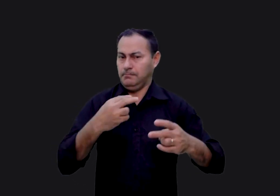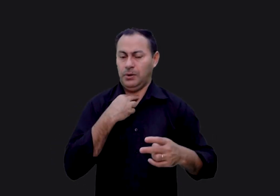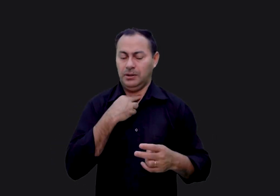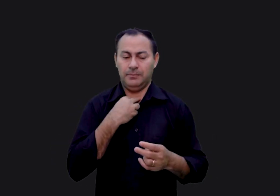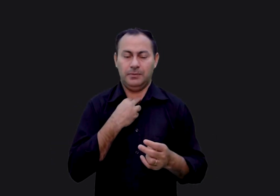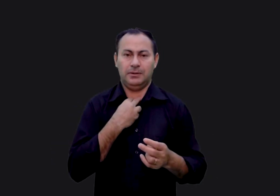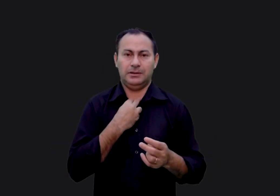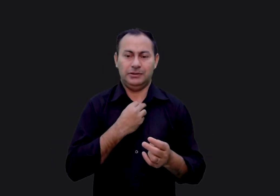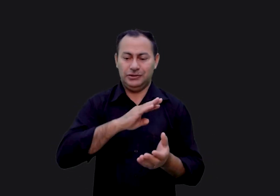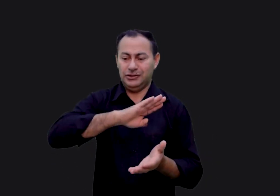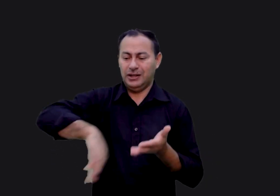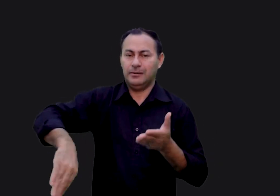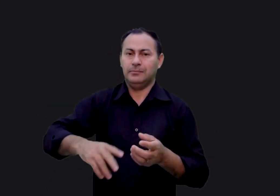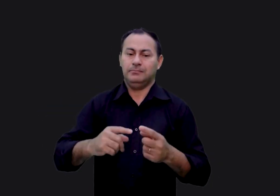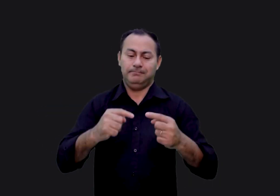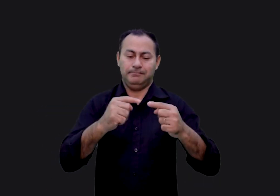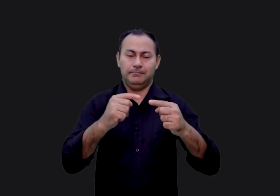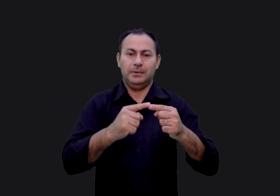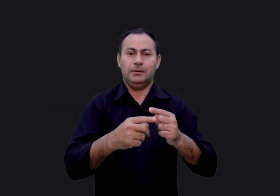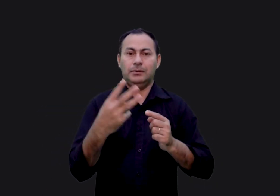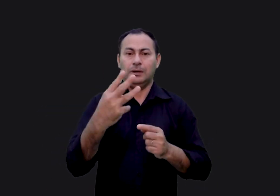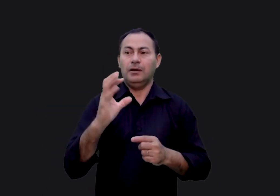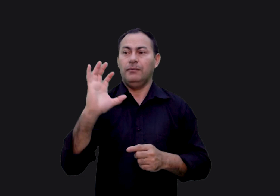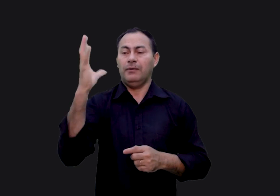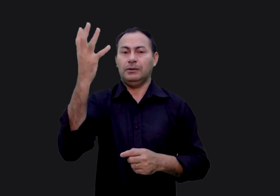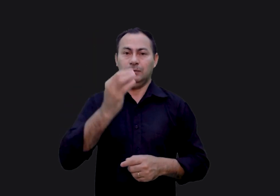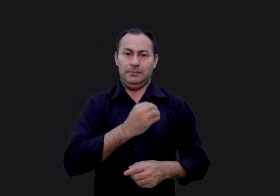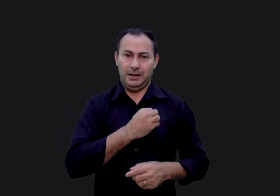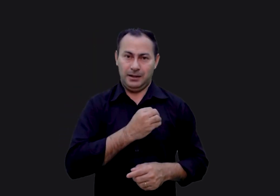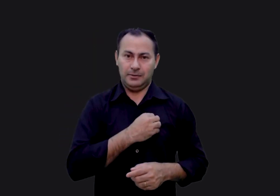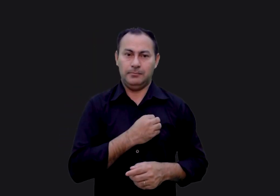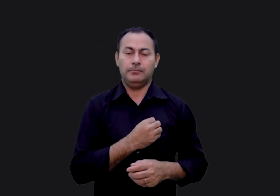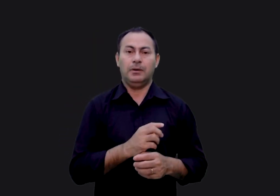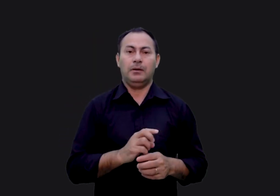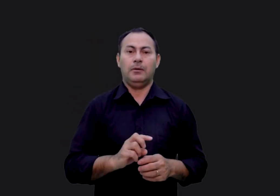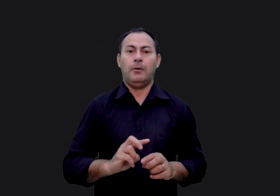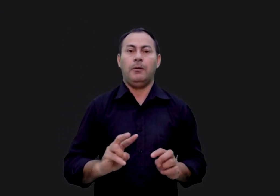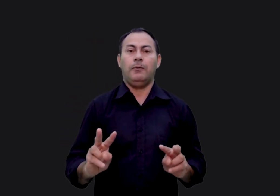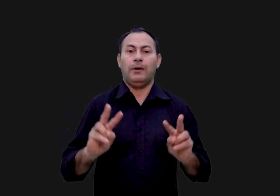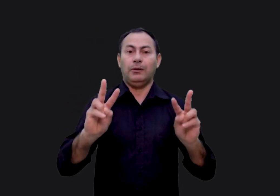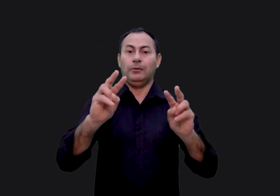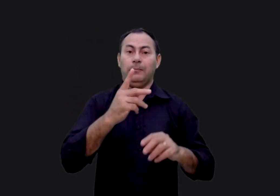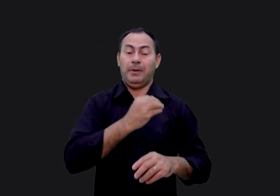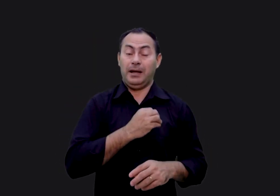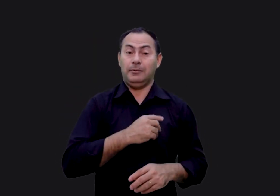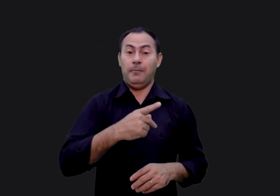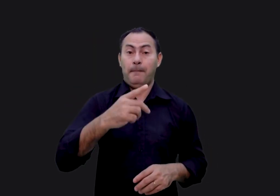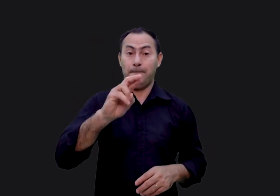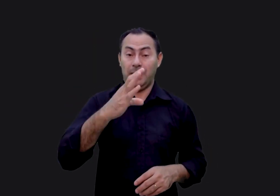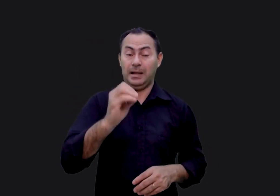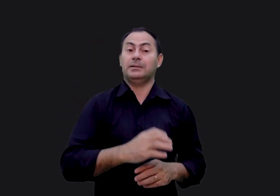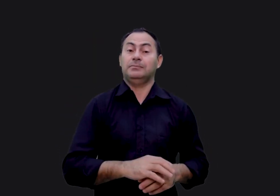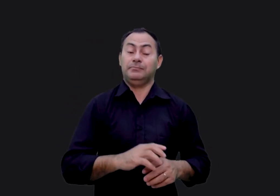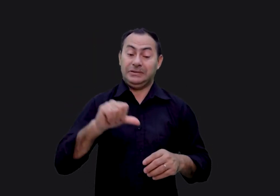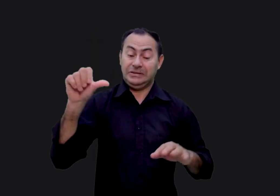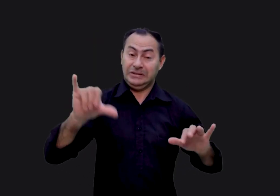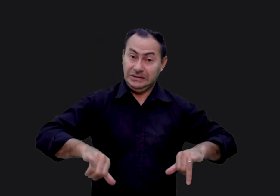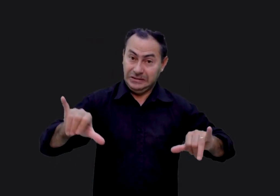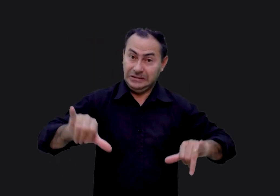podemos desfazer. Isso se encaixa muito bem no terceiro fator do pecado. O preço do pecado é alto e as cicatrizes às vezes